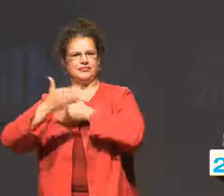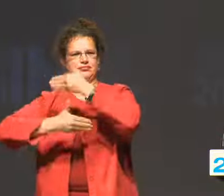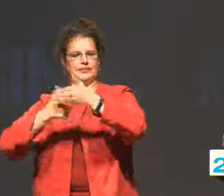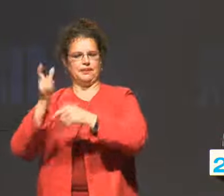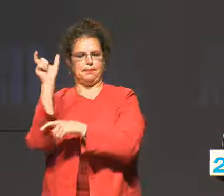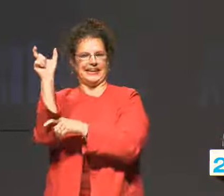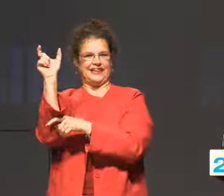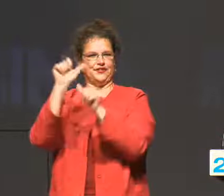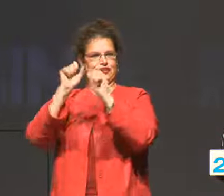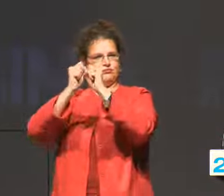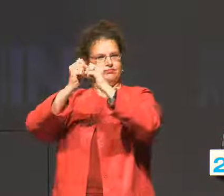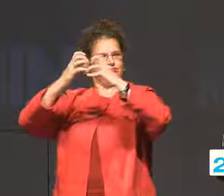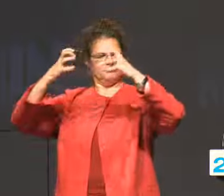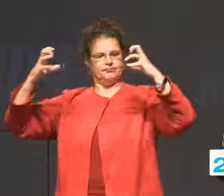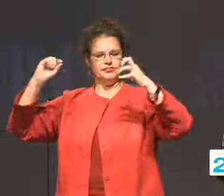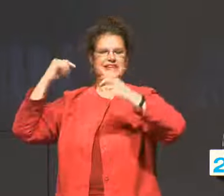Ja,